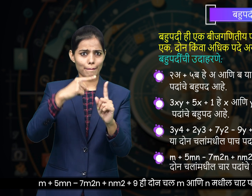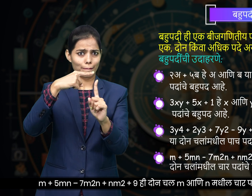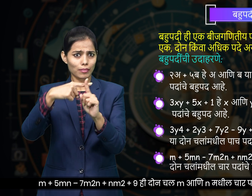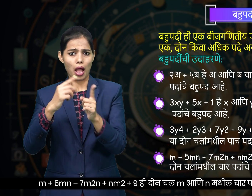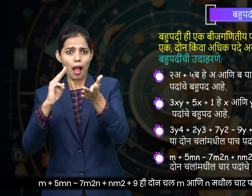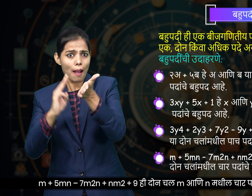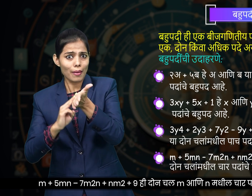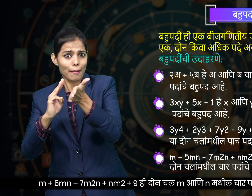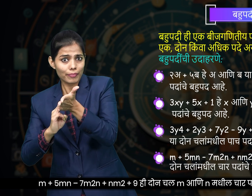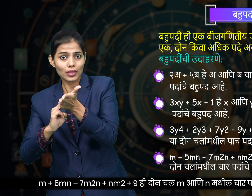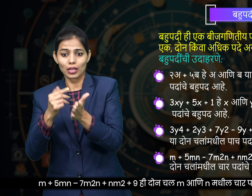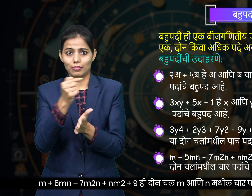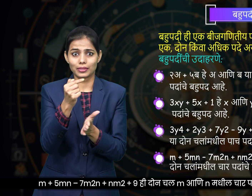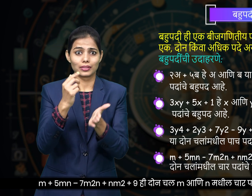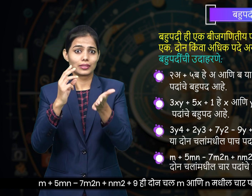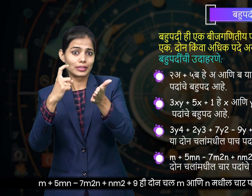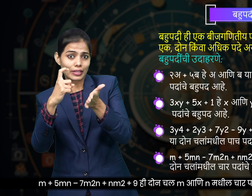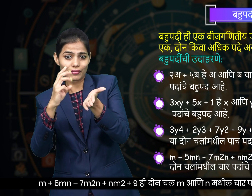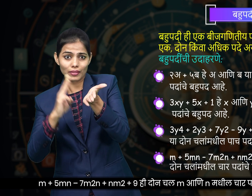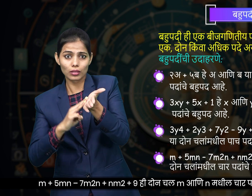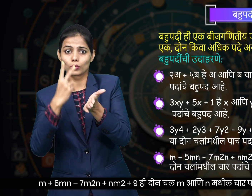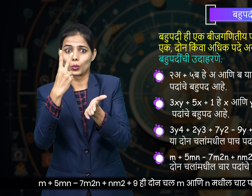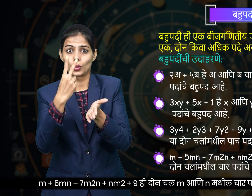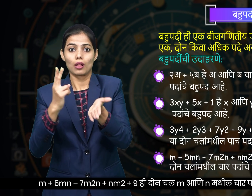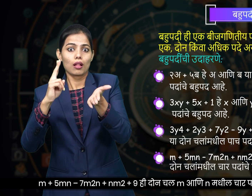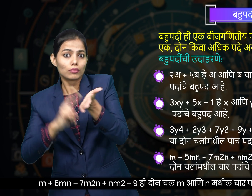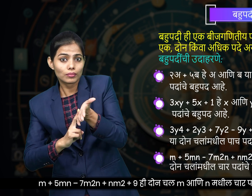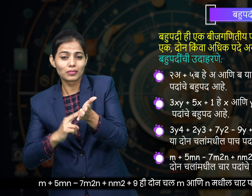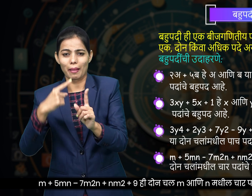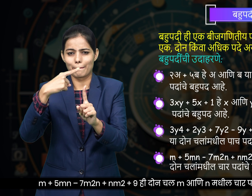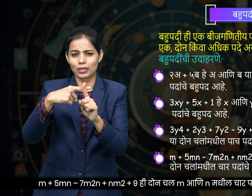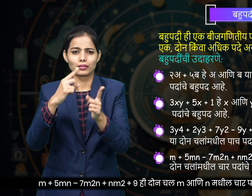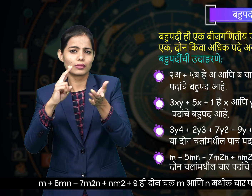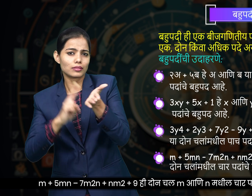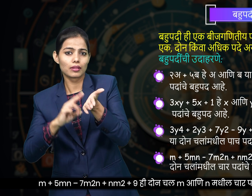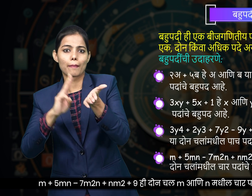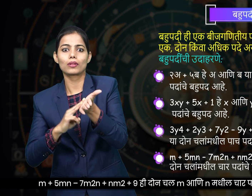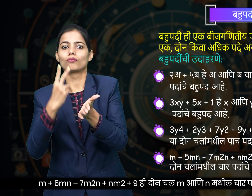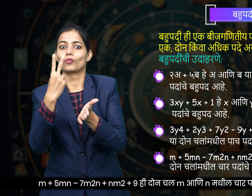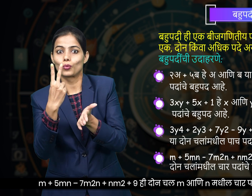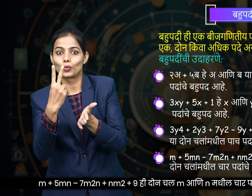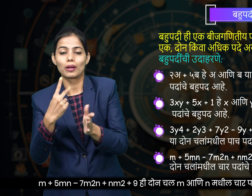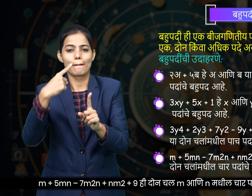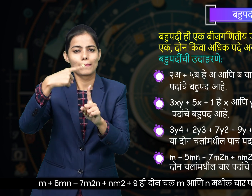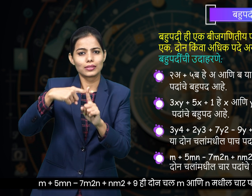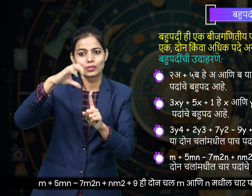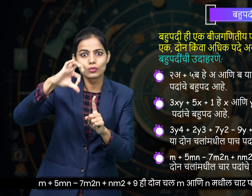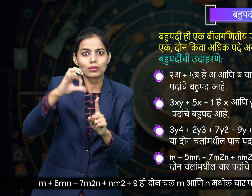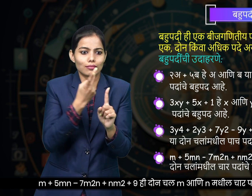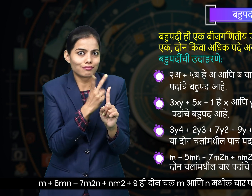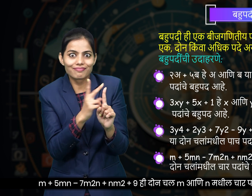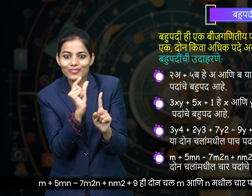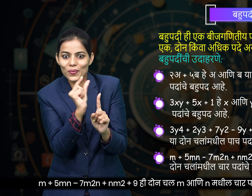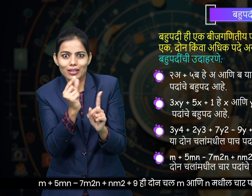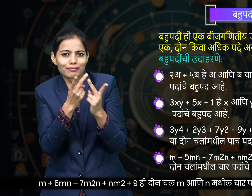m अधिक 5mn वजा 7m चा वर्ग n अधिक nm चा वर्ग अधिक 9 ही